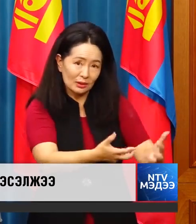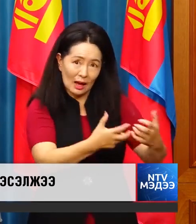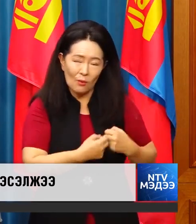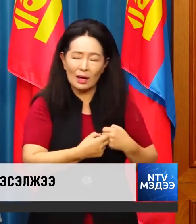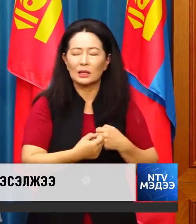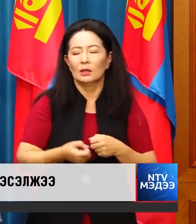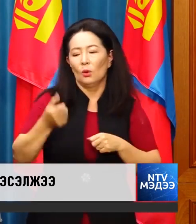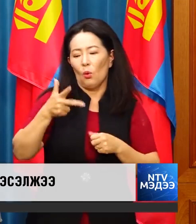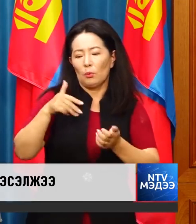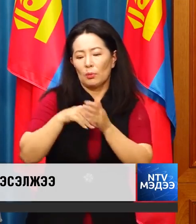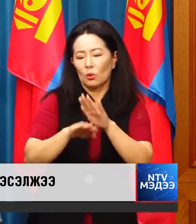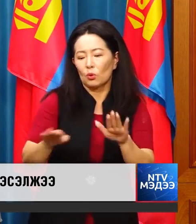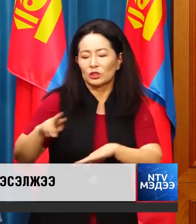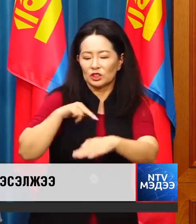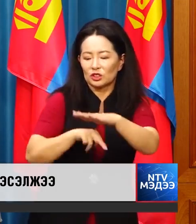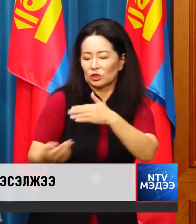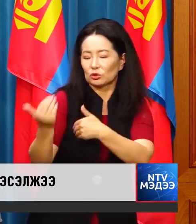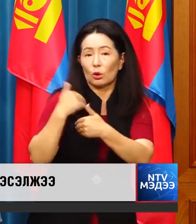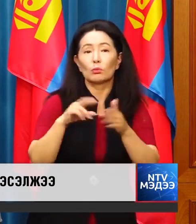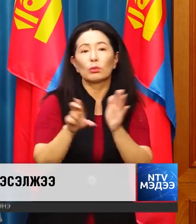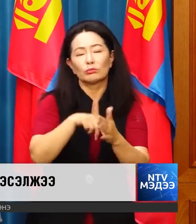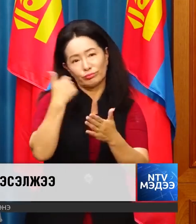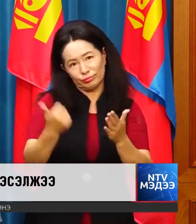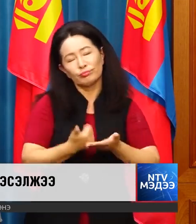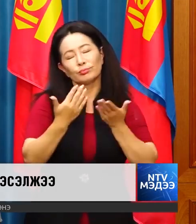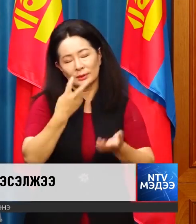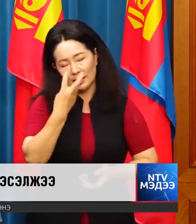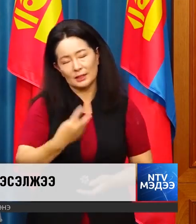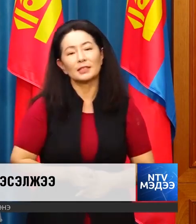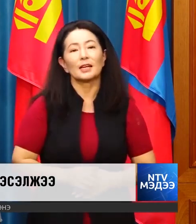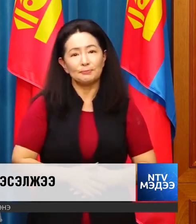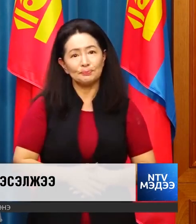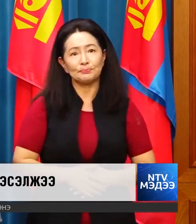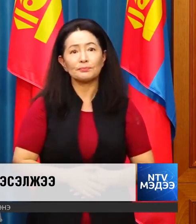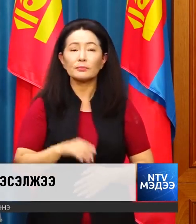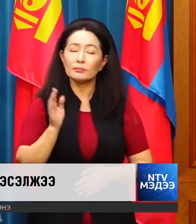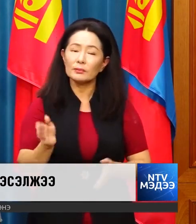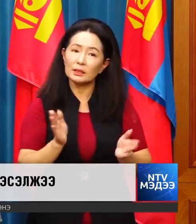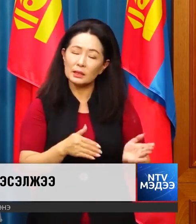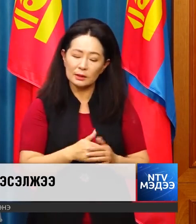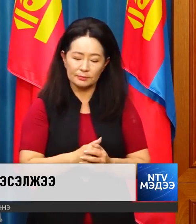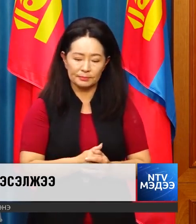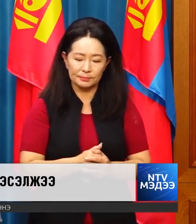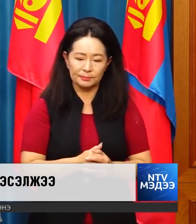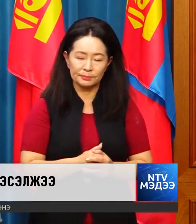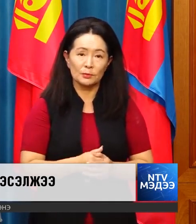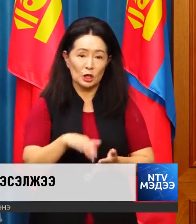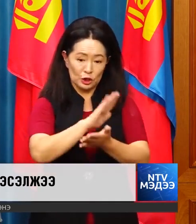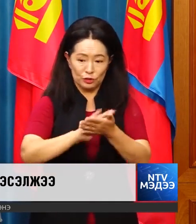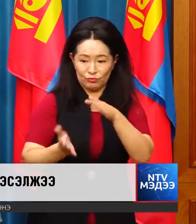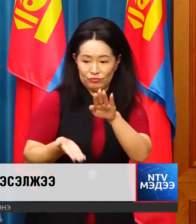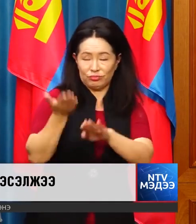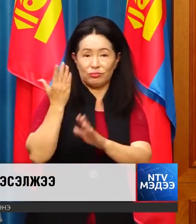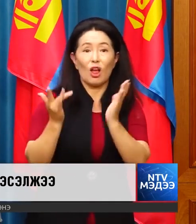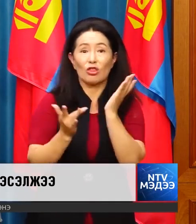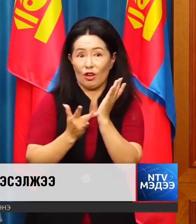орчим хүүхдийг одоо хамруулах энэ боломжууд нь бас байна гэж харж байна. За ингээд мөн одоо орчин үеийн дэвшил